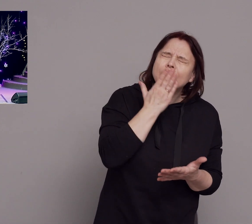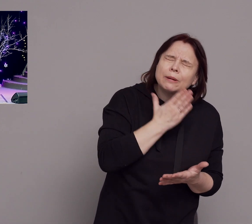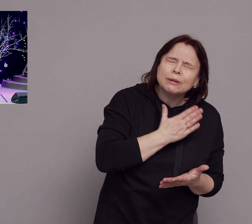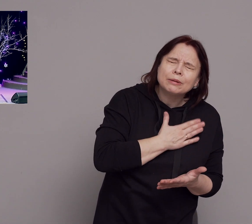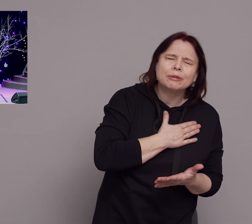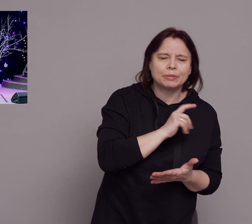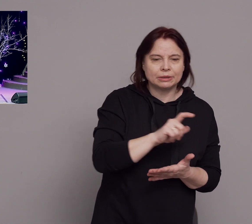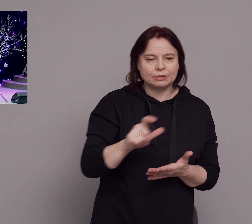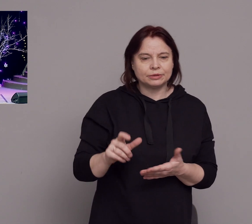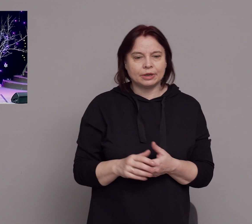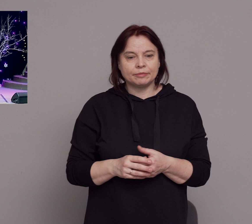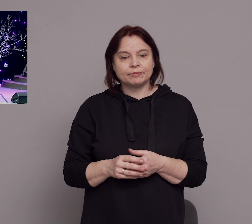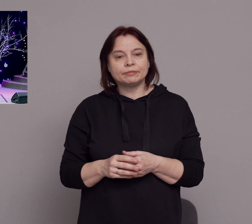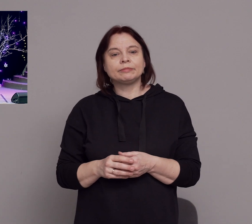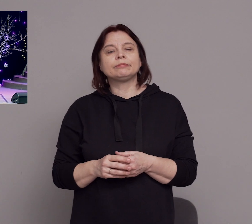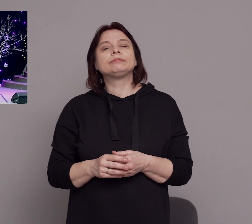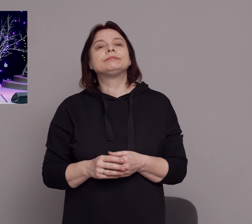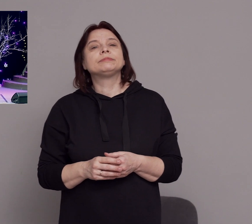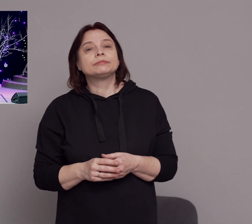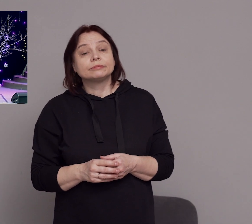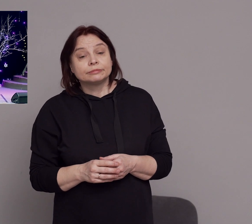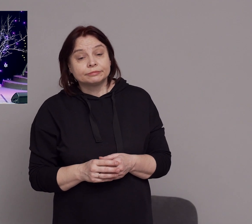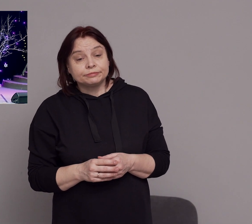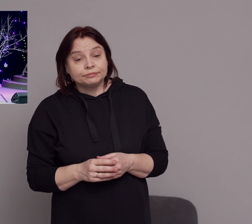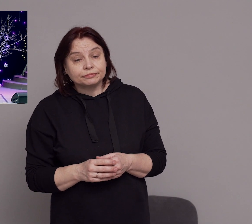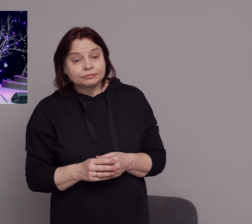буду заканчивать, и затем мы помолимся.